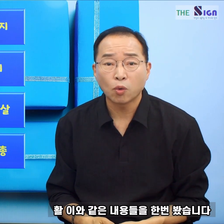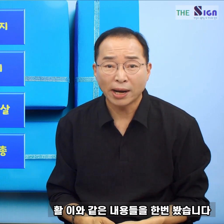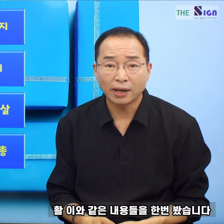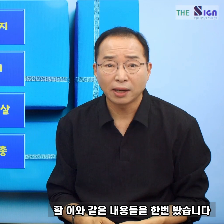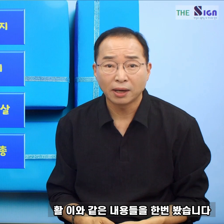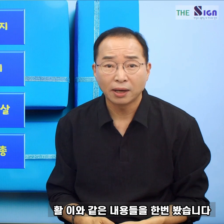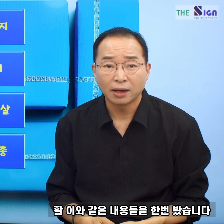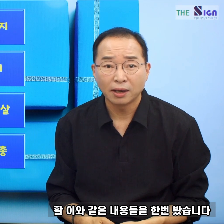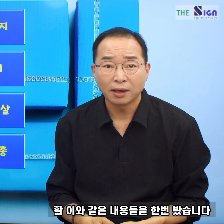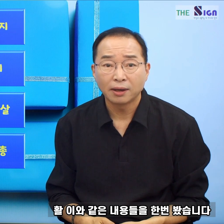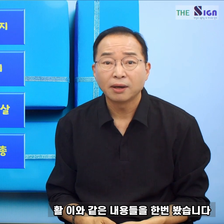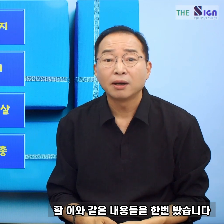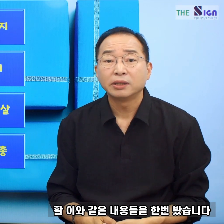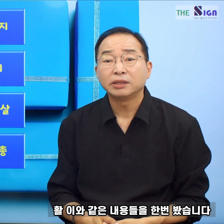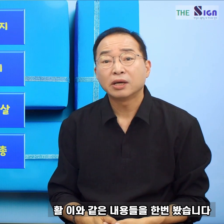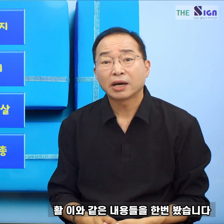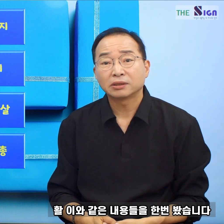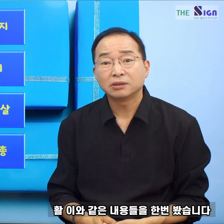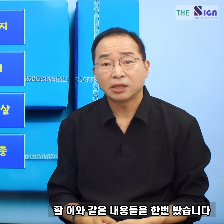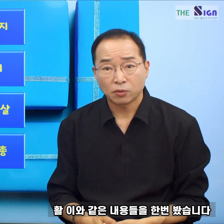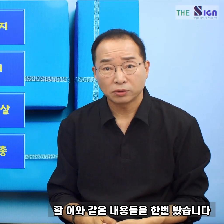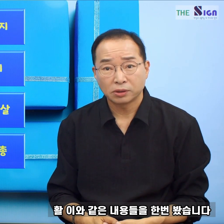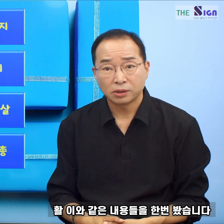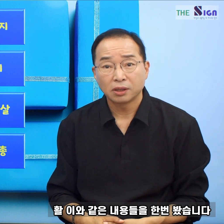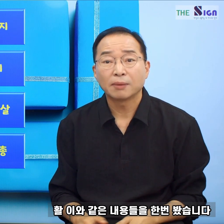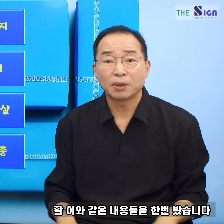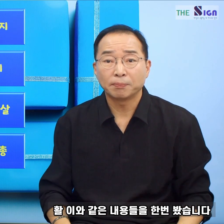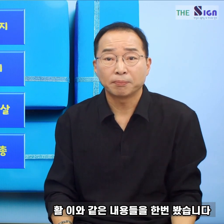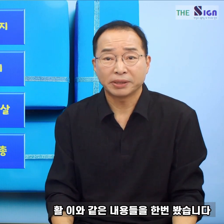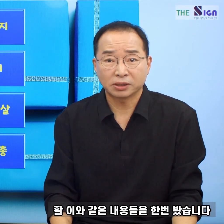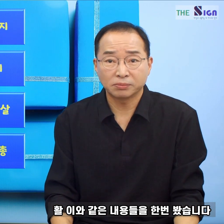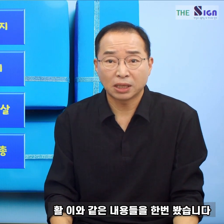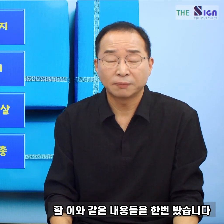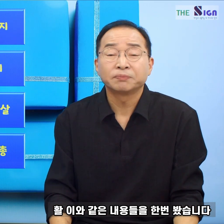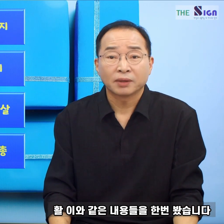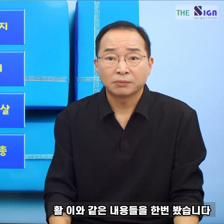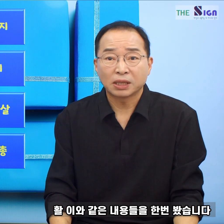활 이와 같은 내용들을 한번 봤습니다. 감사합니다.